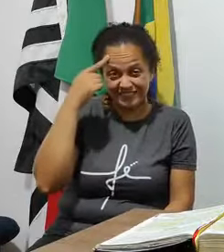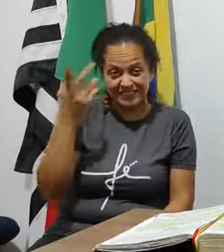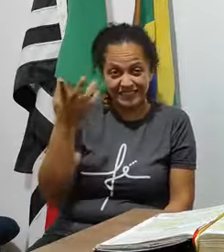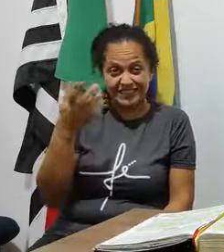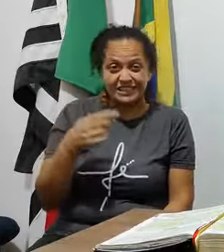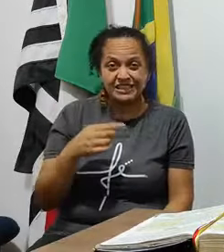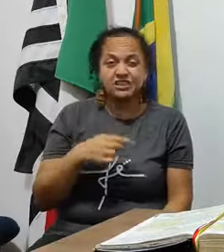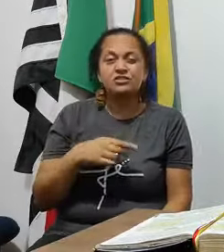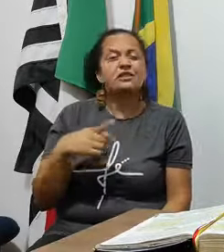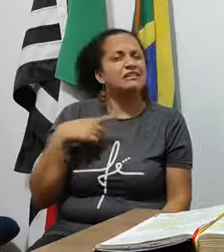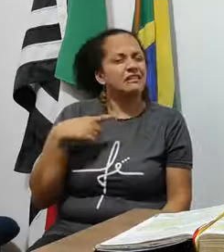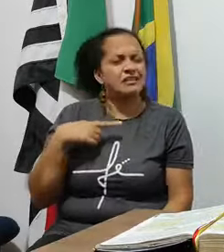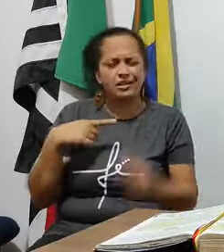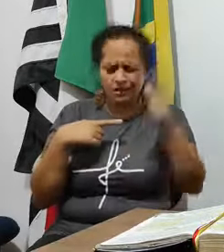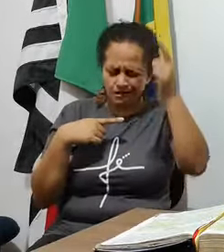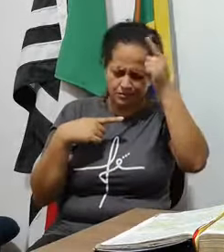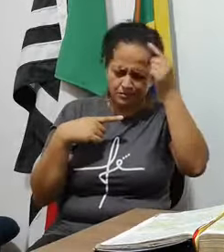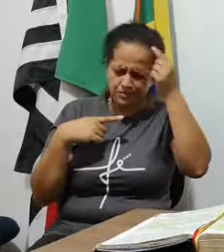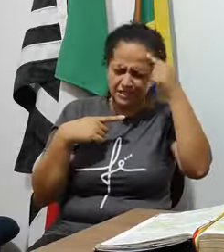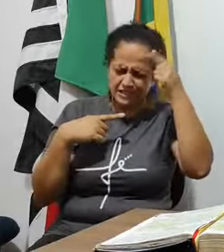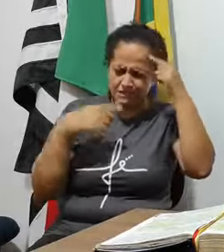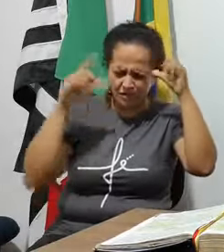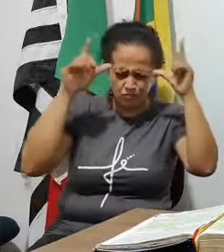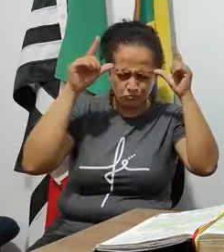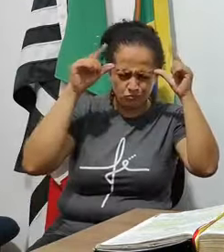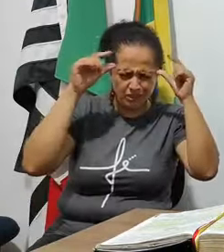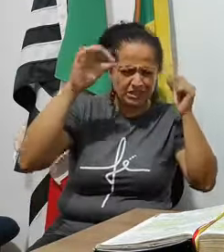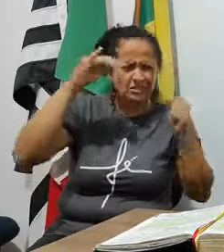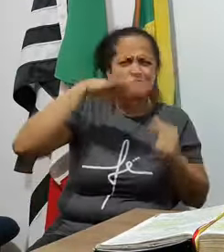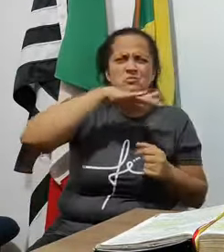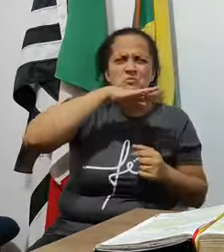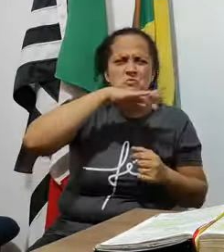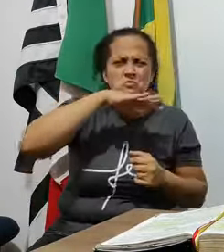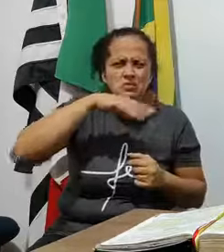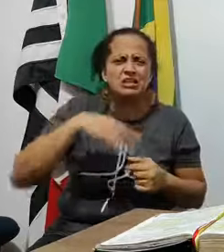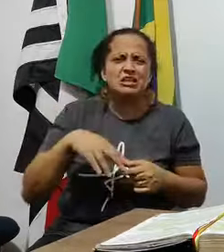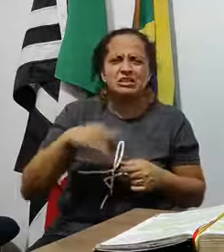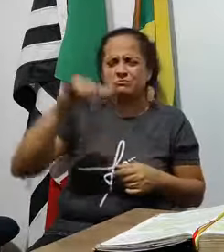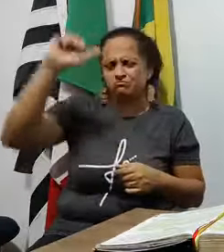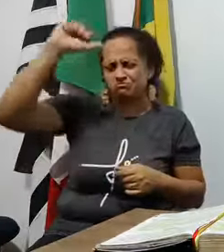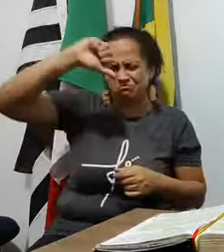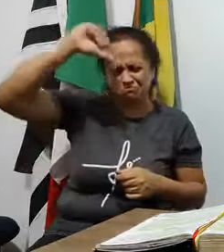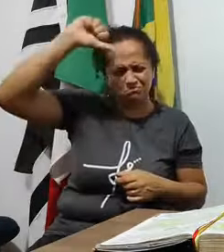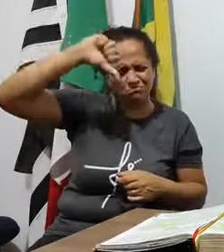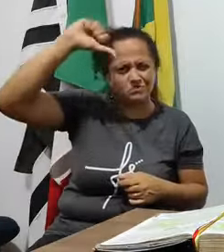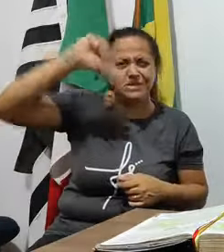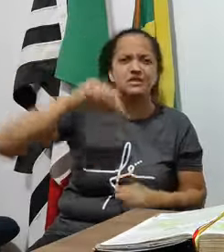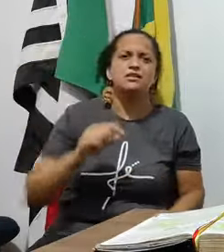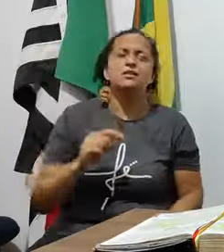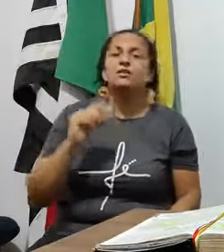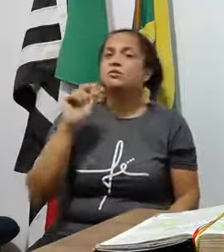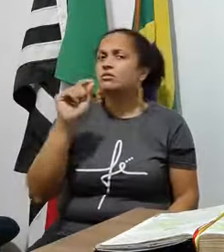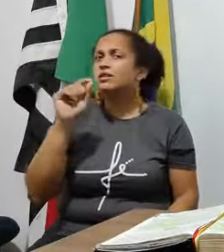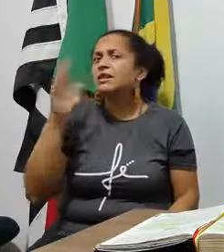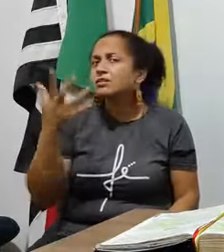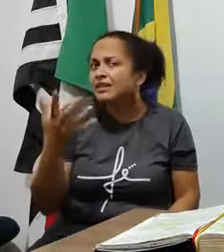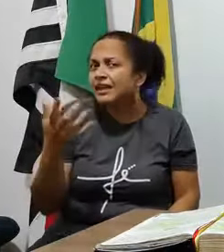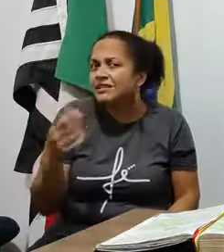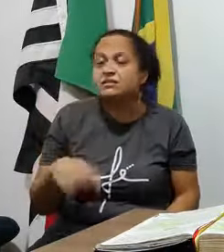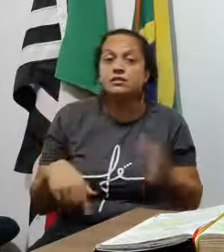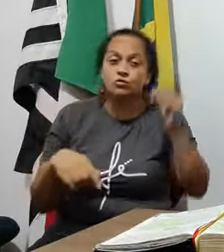com pensamentos negativos, pessimistas. E qual é o intuito do inimigo? Confundir